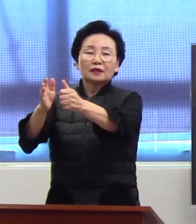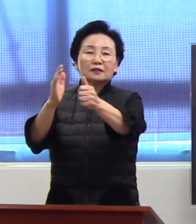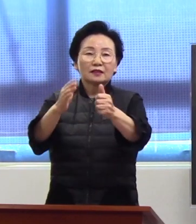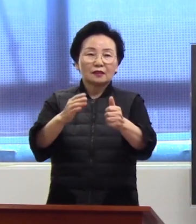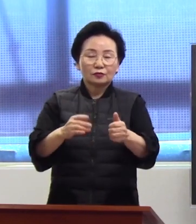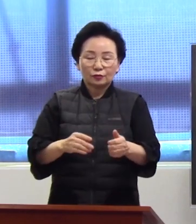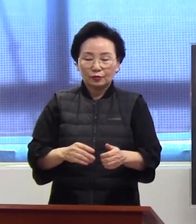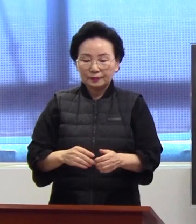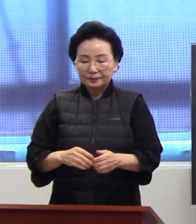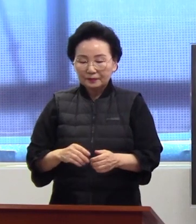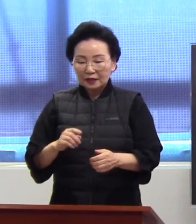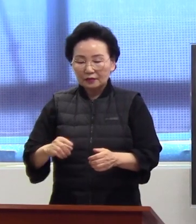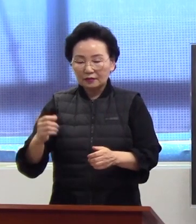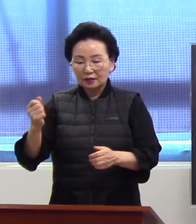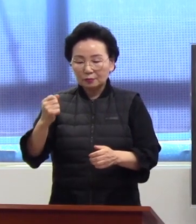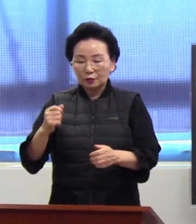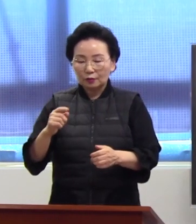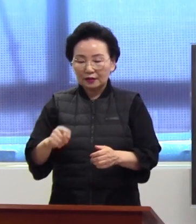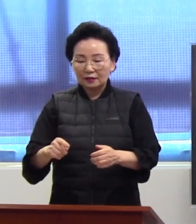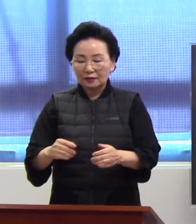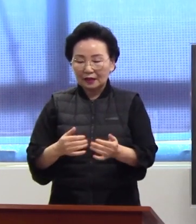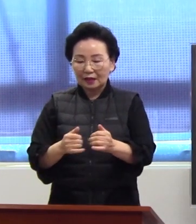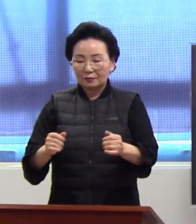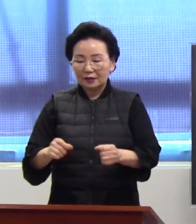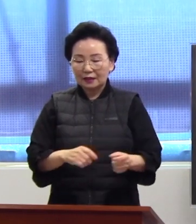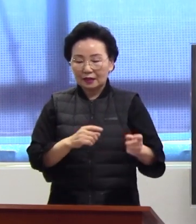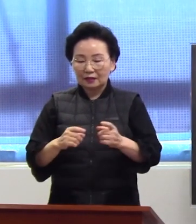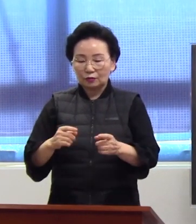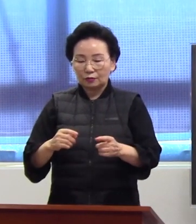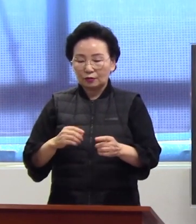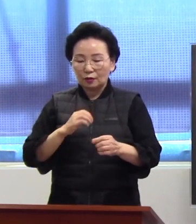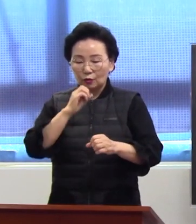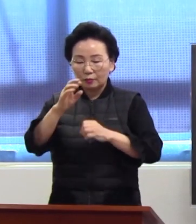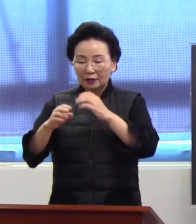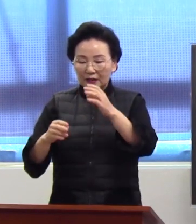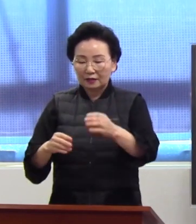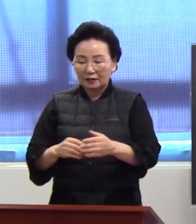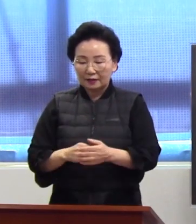부탁을 해가지고 그 힘으로 이 사람이 살았다고 고백을 하는데,